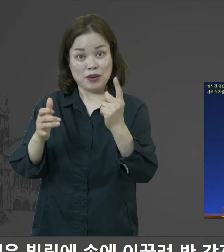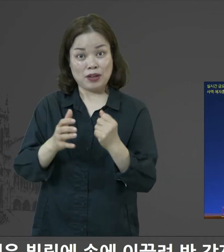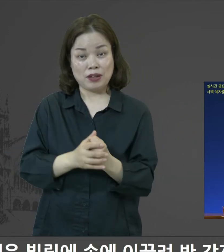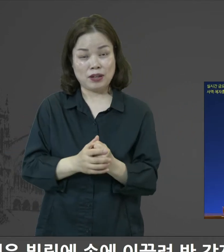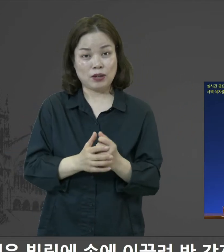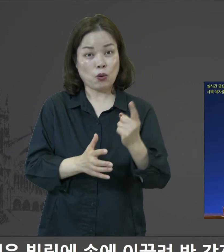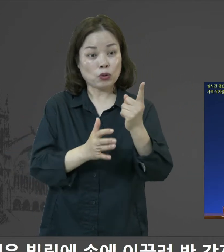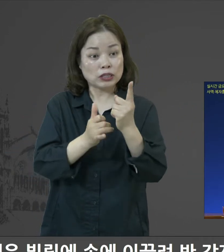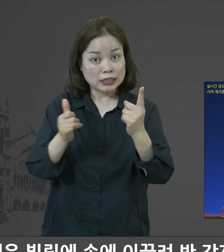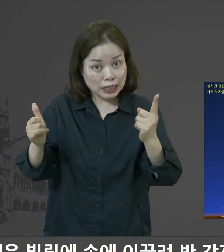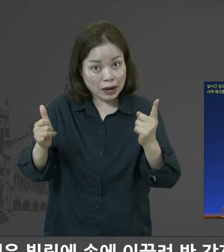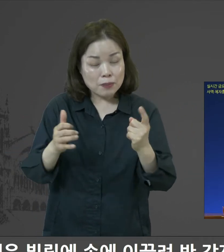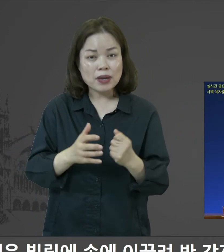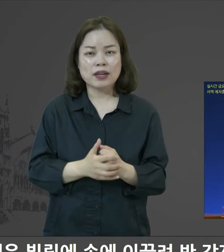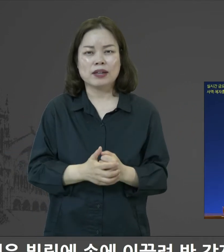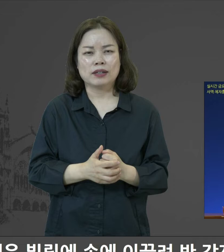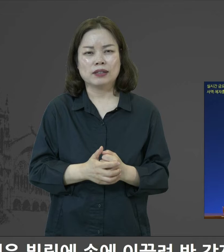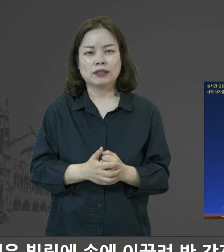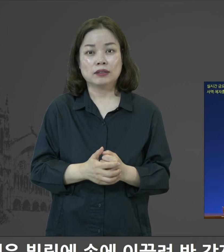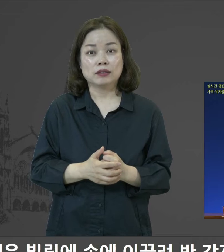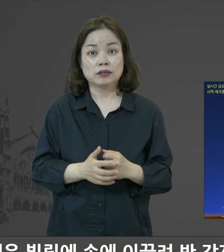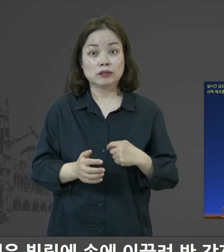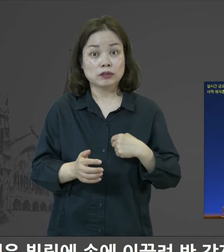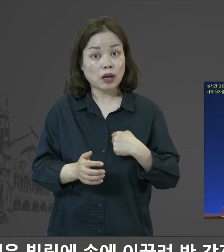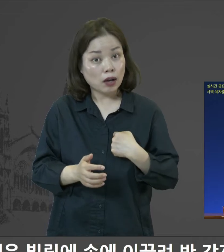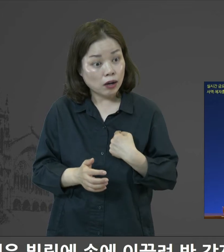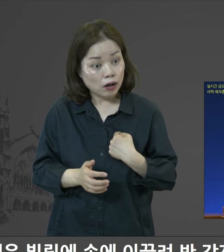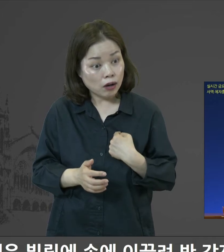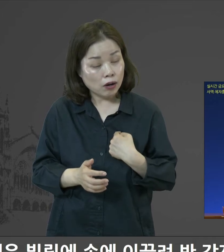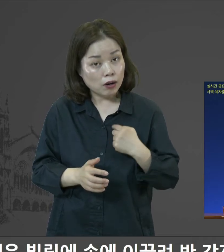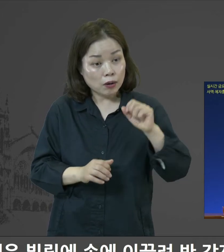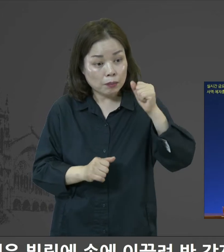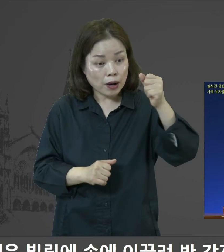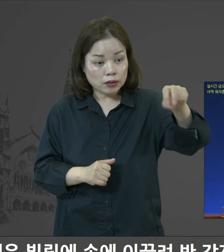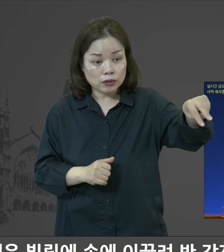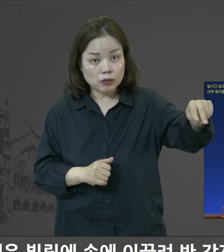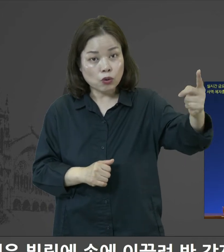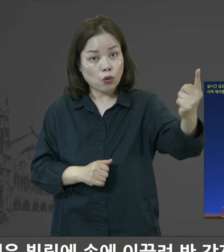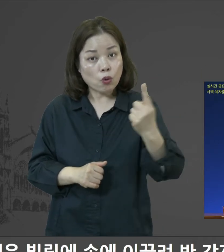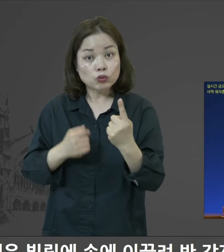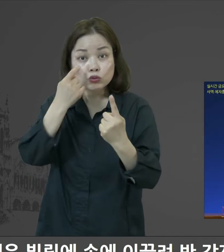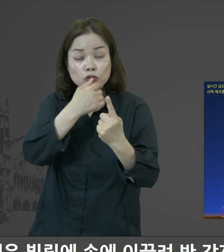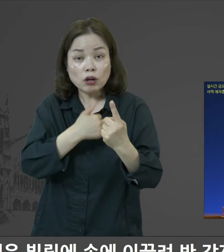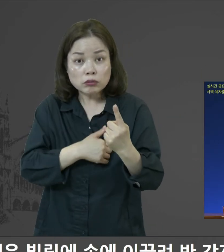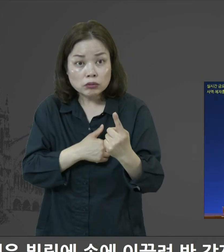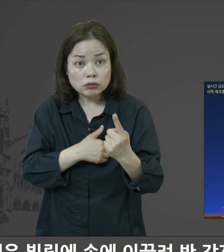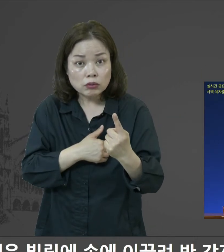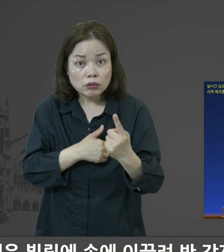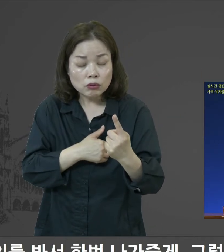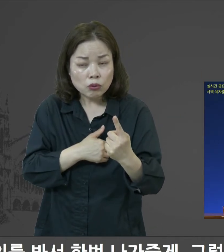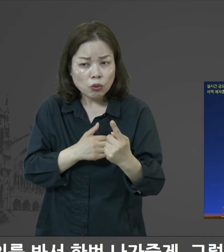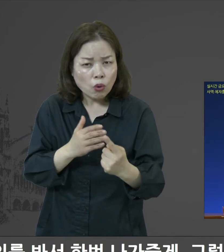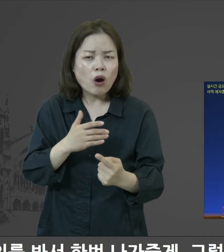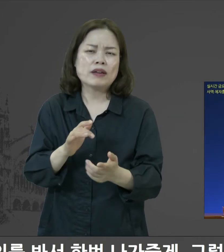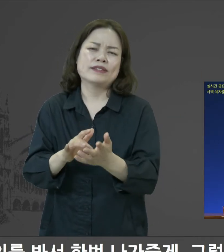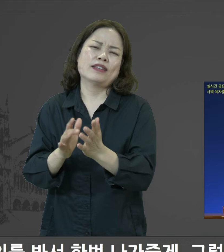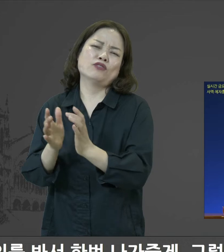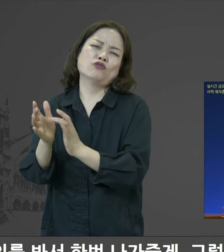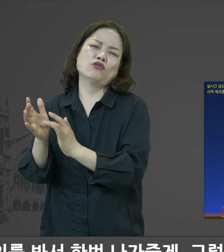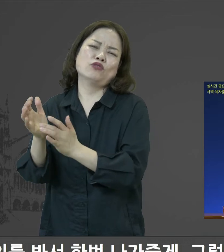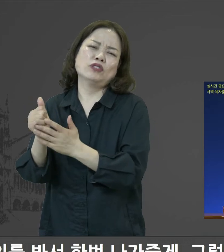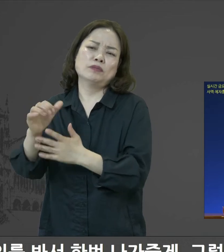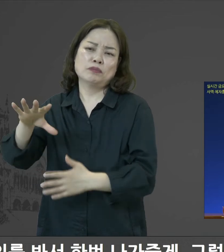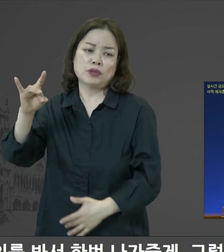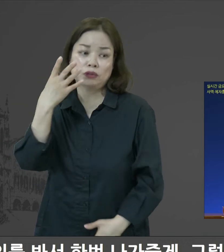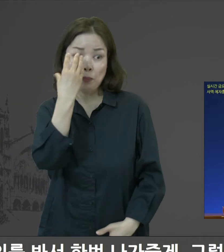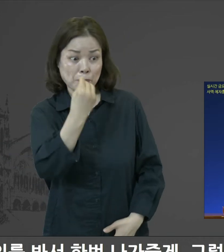오게 된 사람이 자기가 자기 발로 교회에 왔는 줄 알았는데 예수님이 먼저